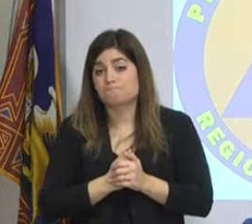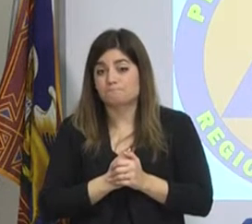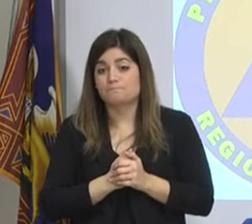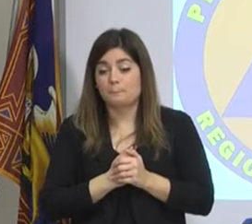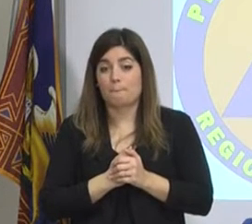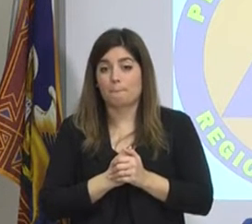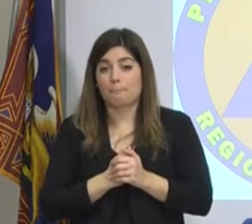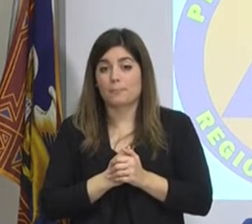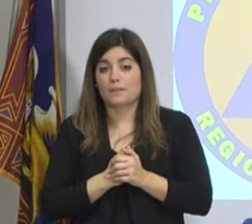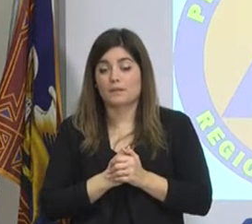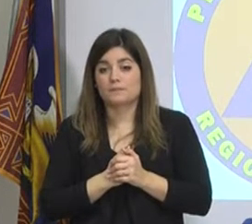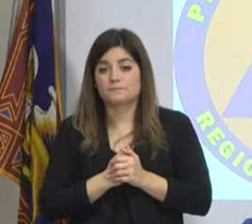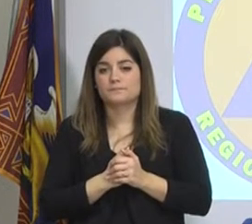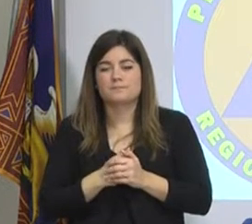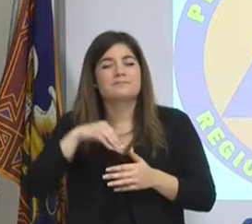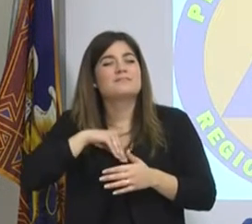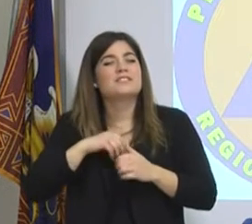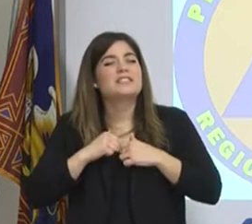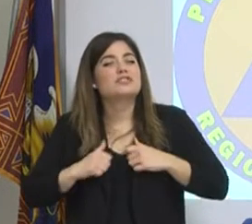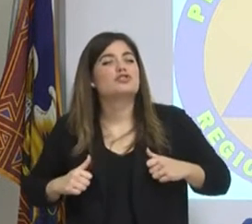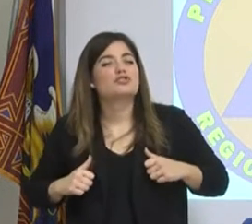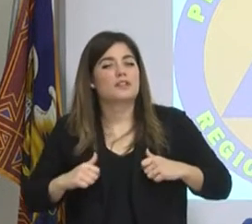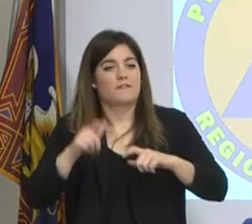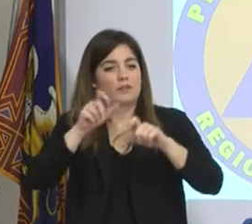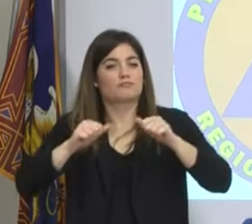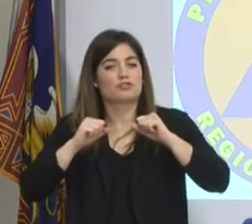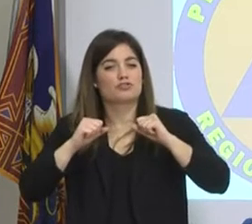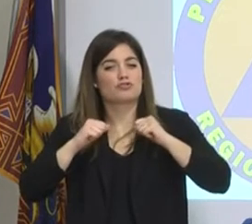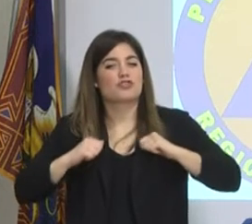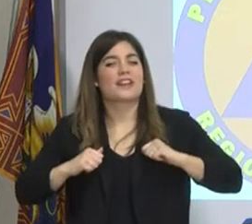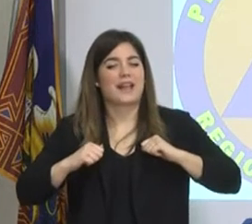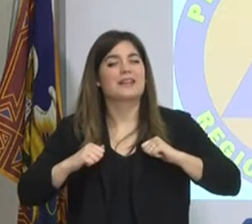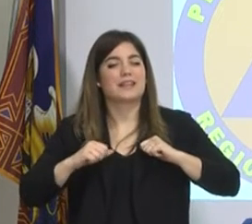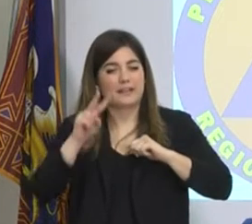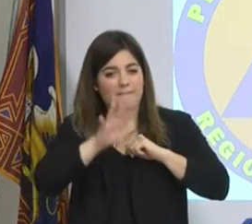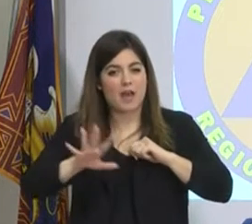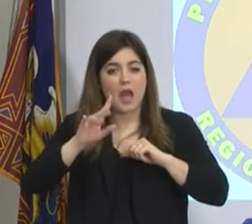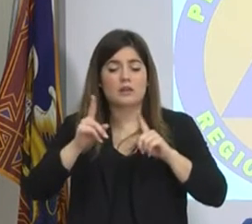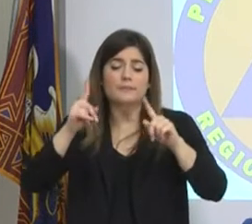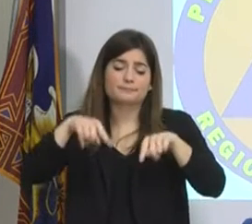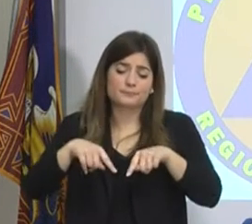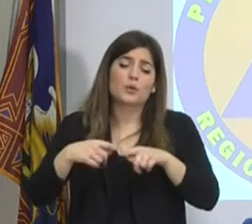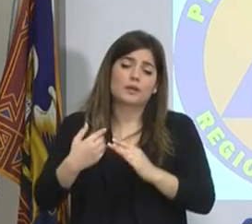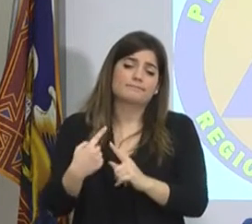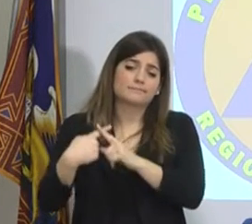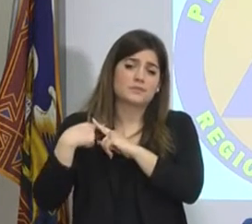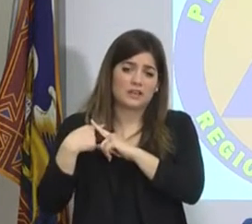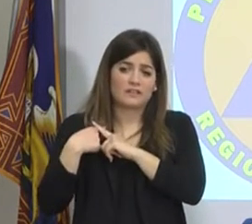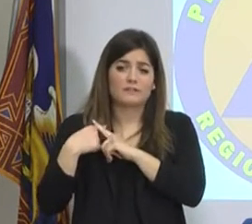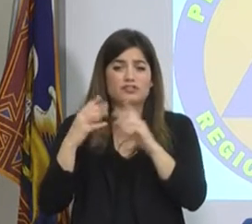periodo critico e il senso civico dei veneti è anche il sacrificio di molte imprese molti lavoratori